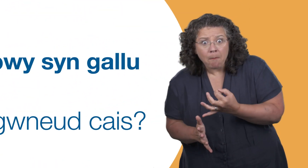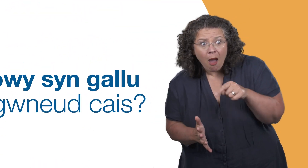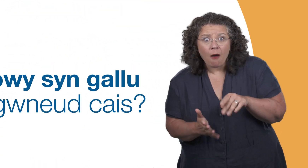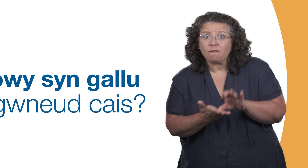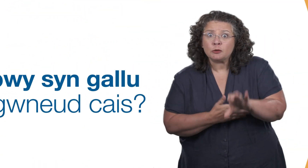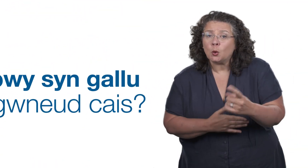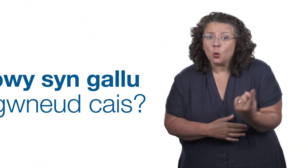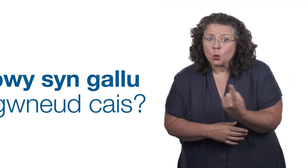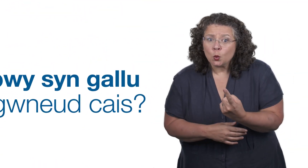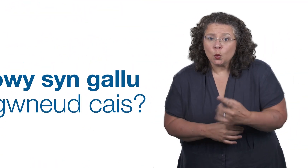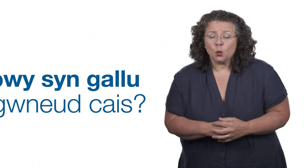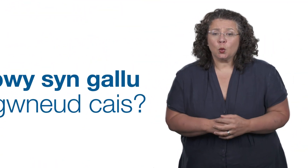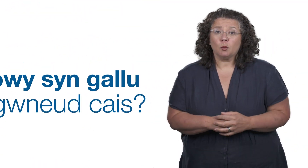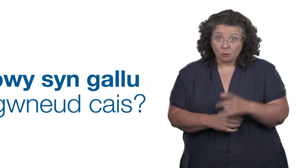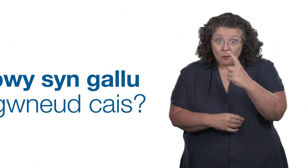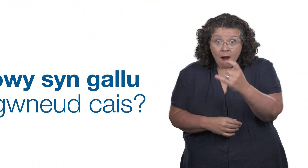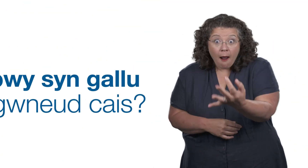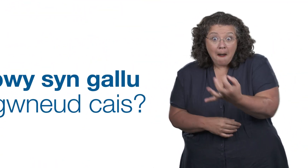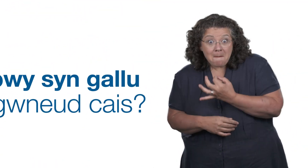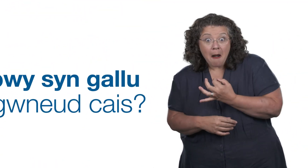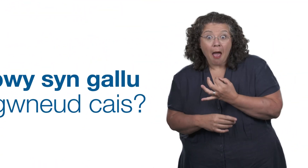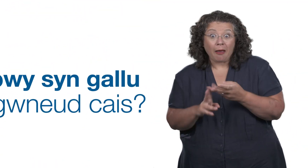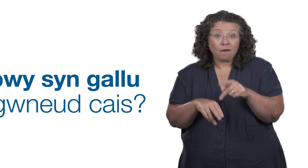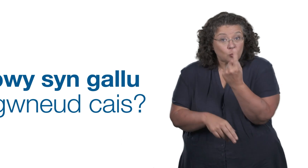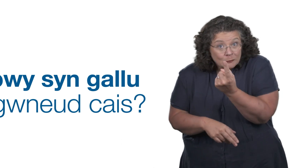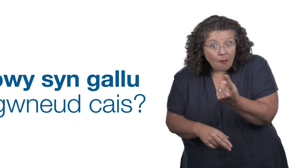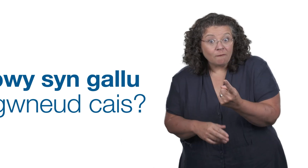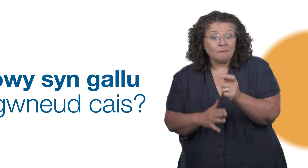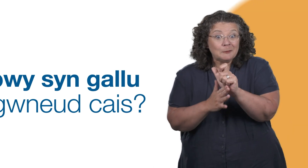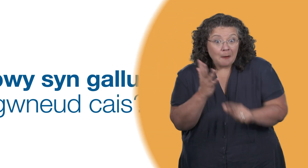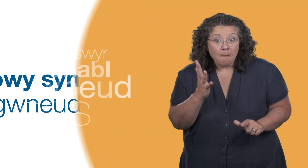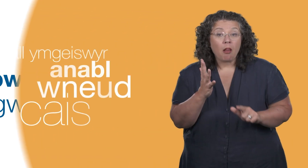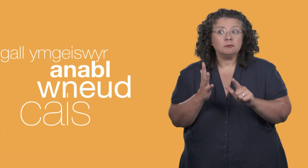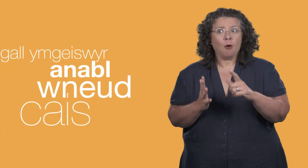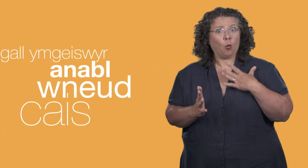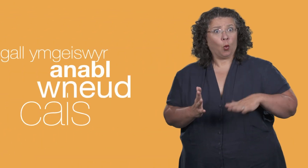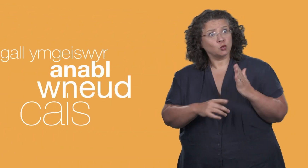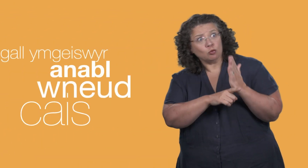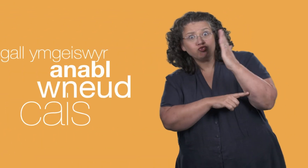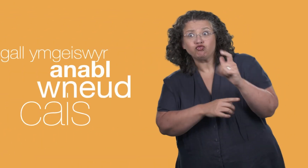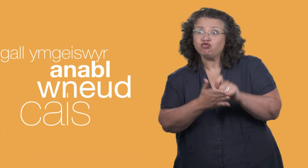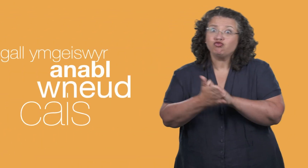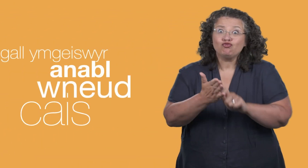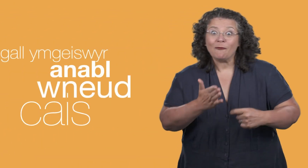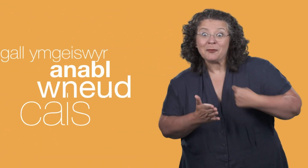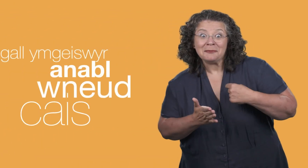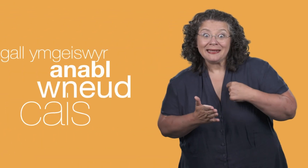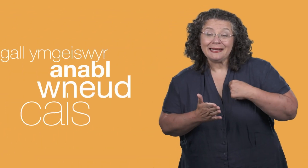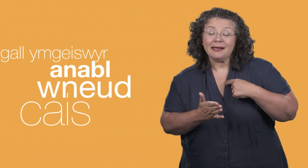Pwy sy'n gymwys i wneud cais i'r Cronfa? Rydych yn gymwys i wneud cais i'r Cronfa os ydych yn berson